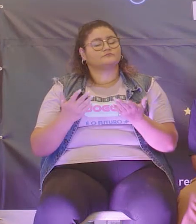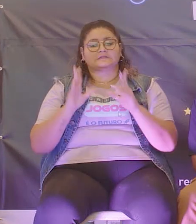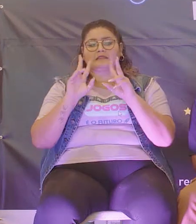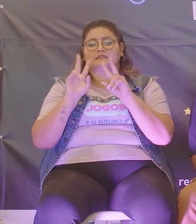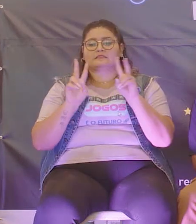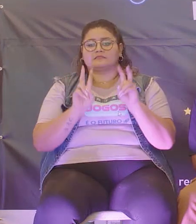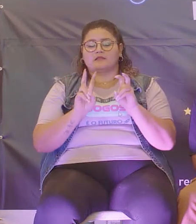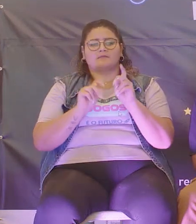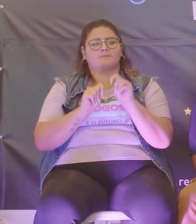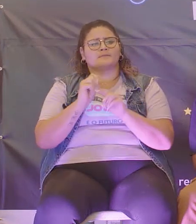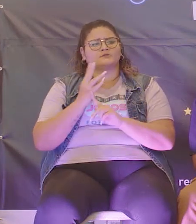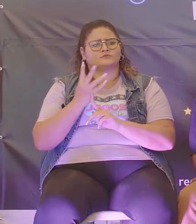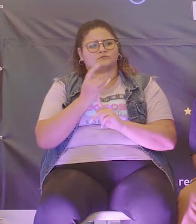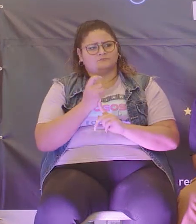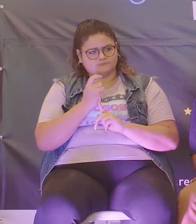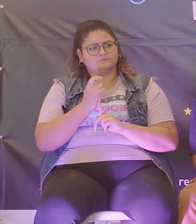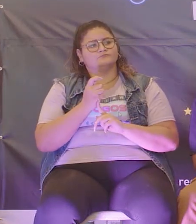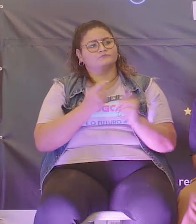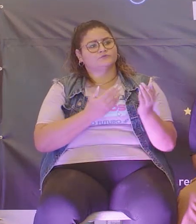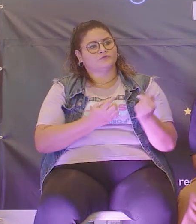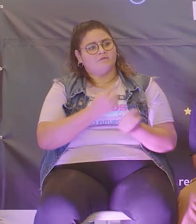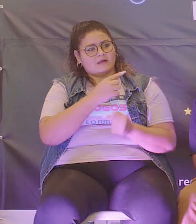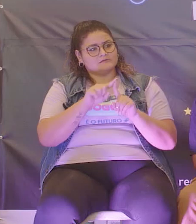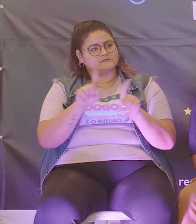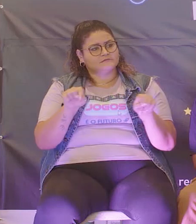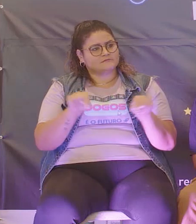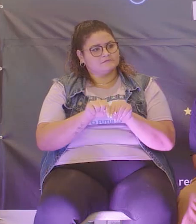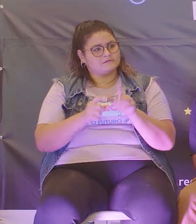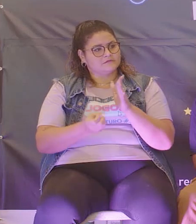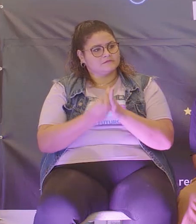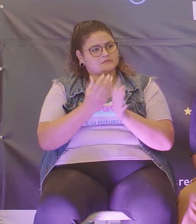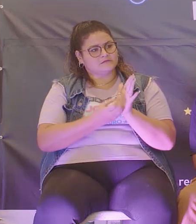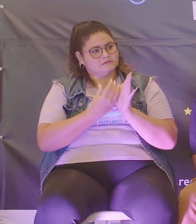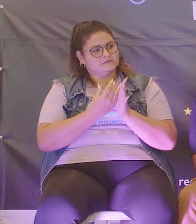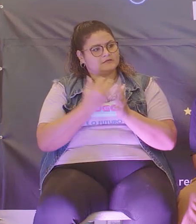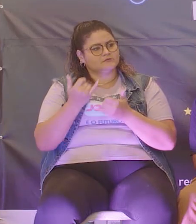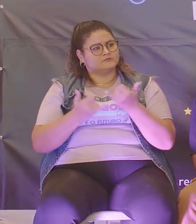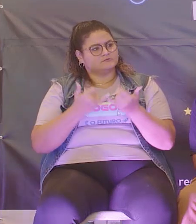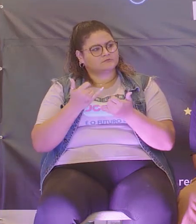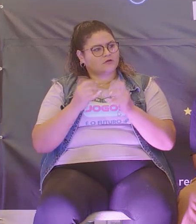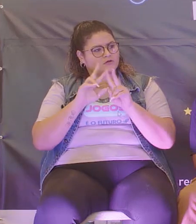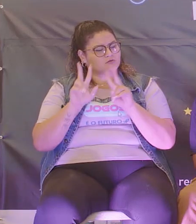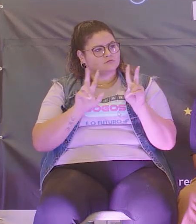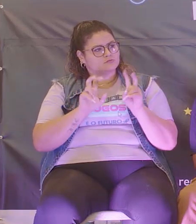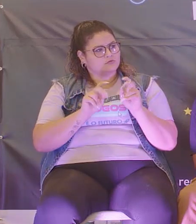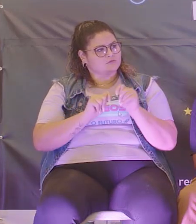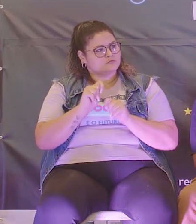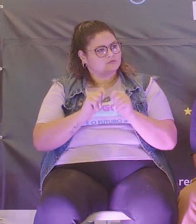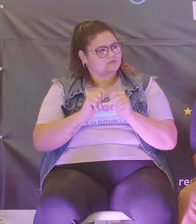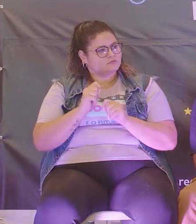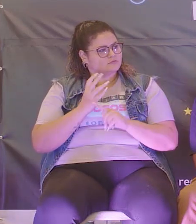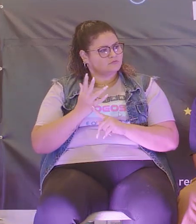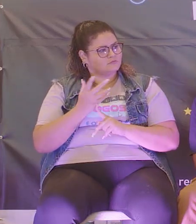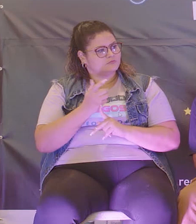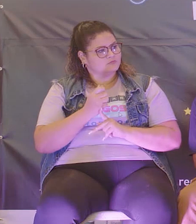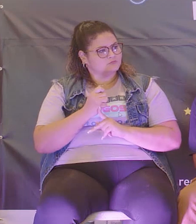sustentabilidade. Então, os jovens estão lá com suas equipes, criando jogos em relação à sustentabilidade, né? Eu vou falar